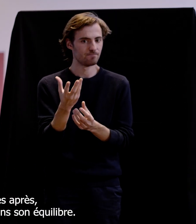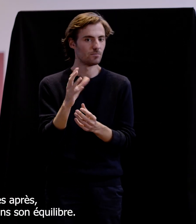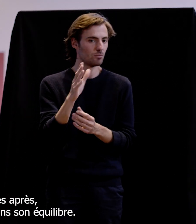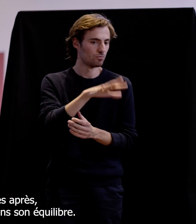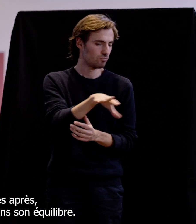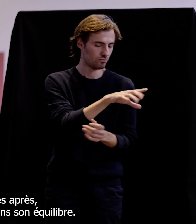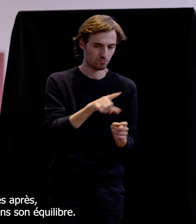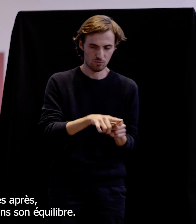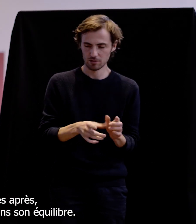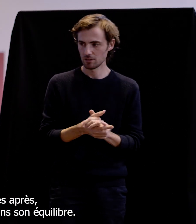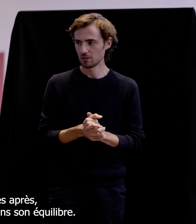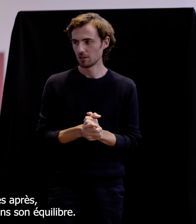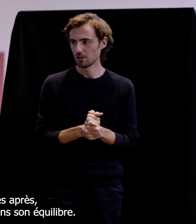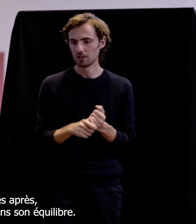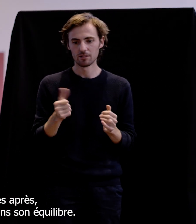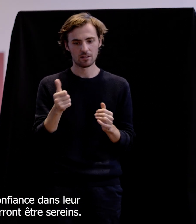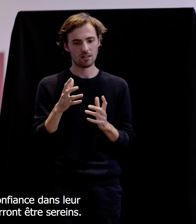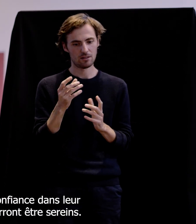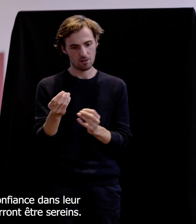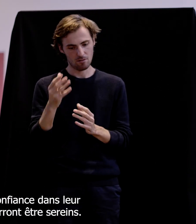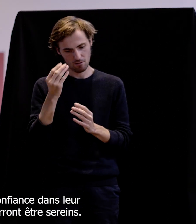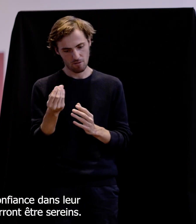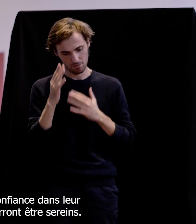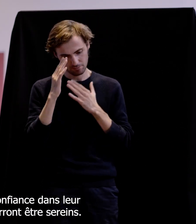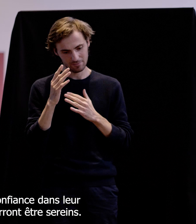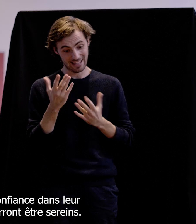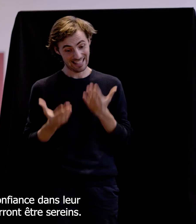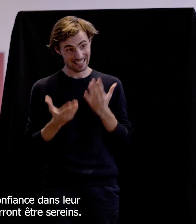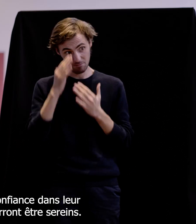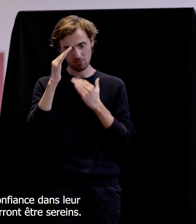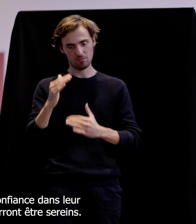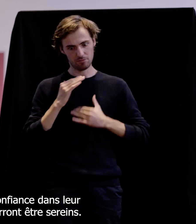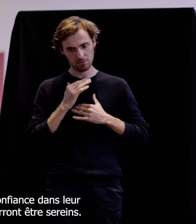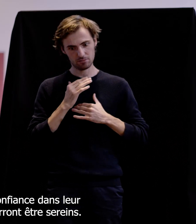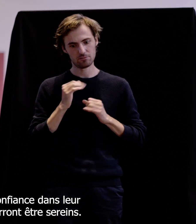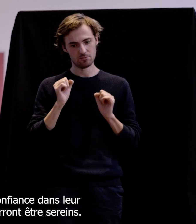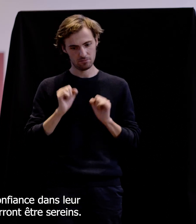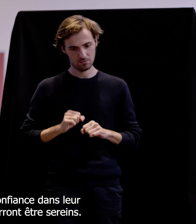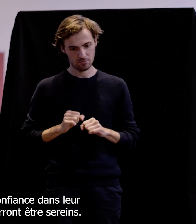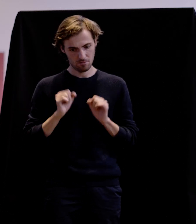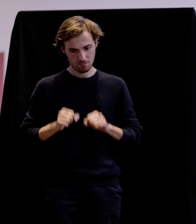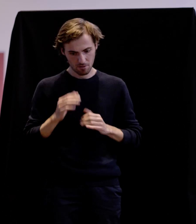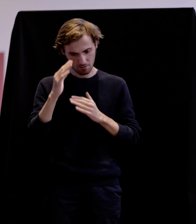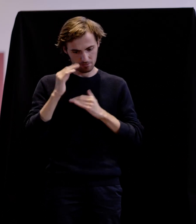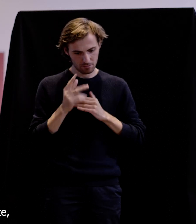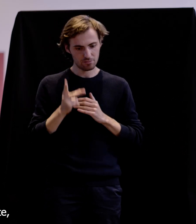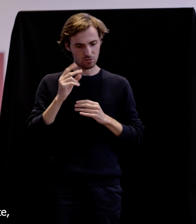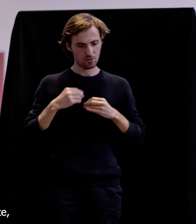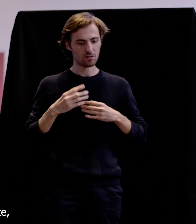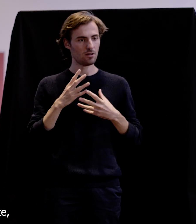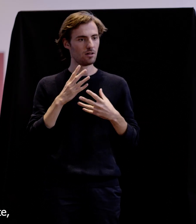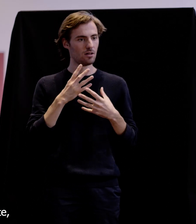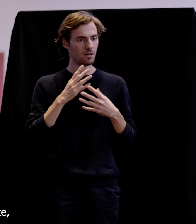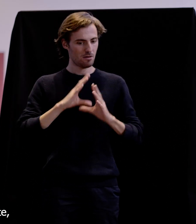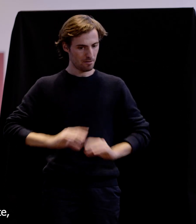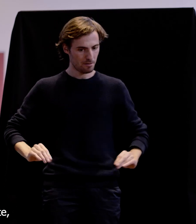hein, c'est la confiance dans son équilibre. Plus ils auront une confiance dans leur équilibre, plus ils pourront être sereins.